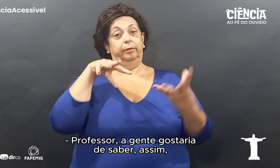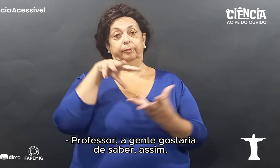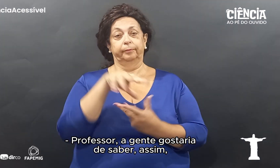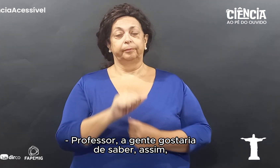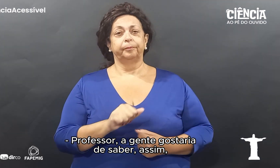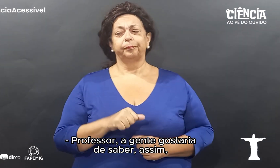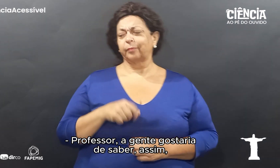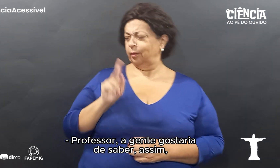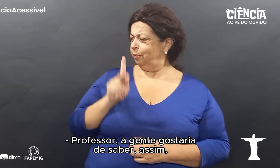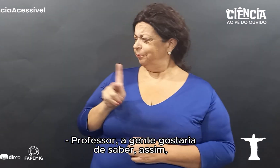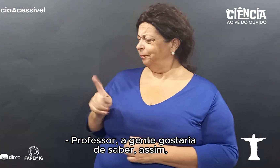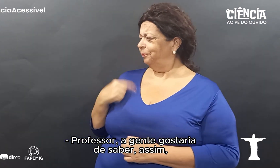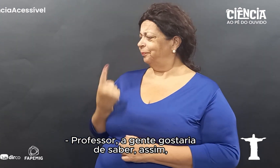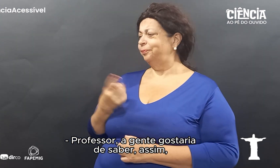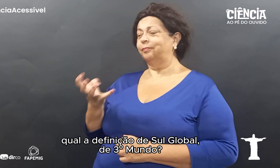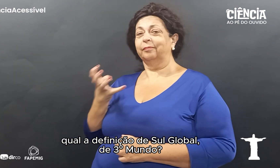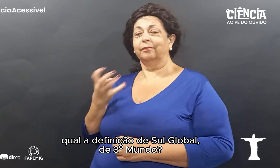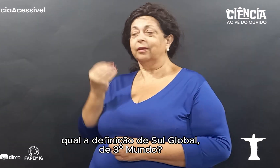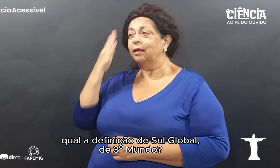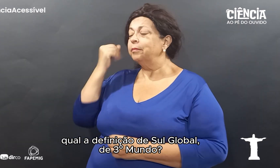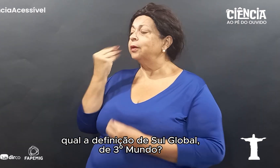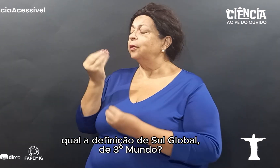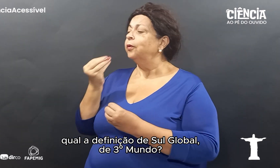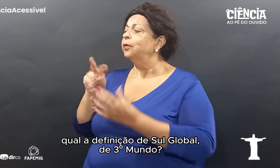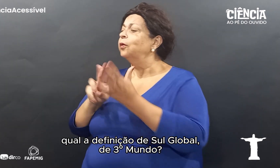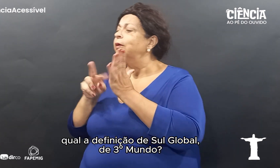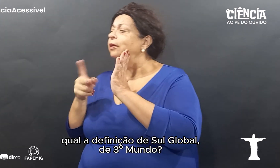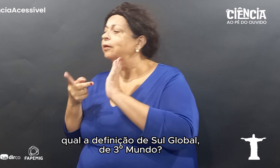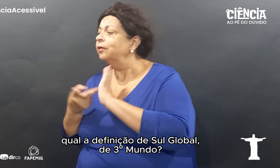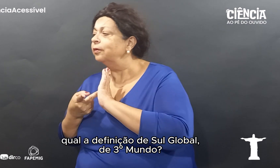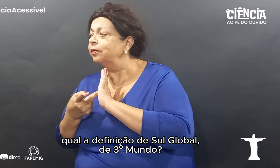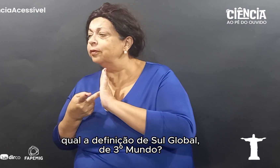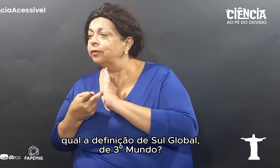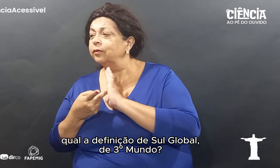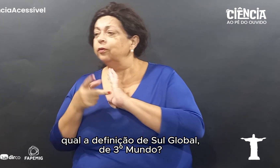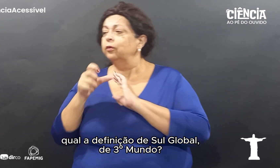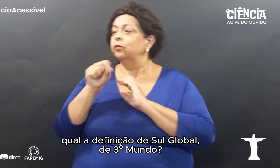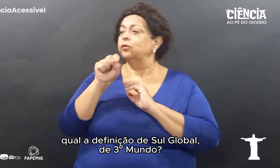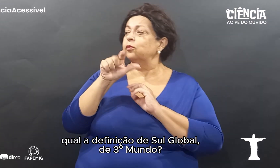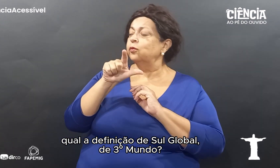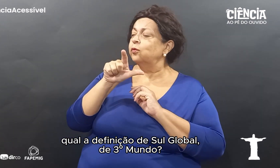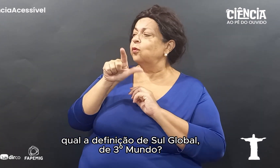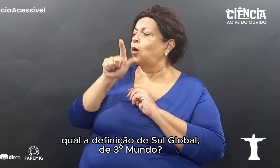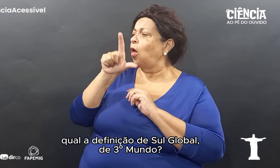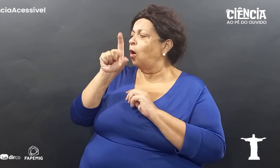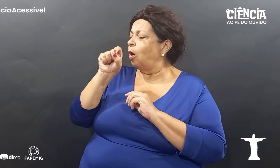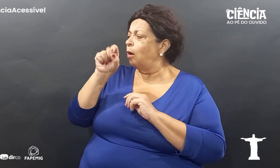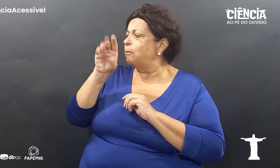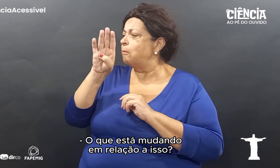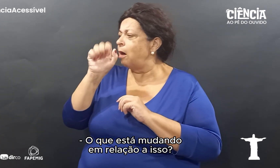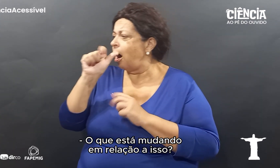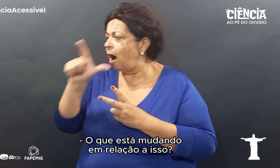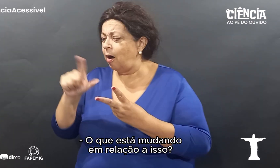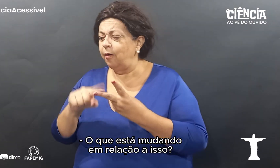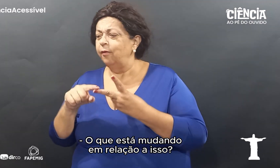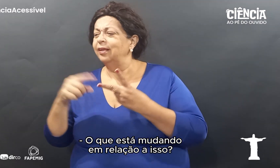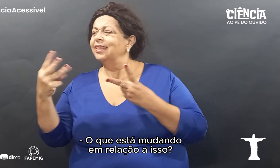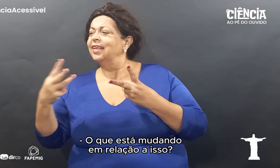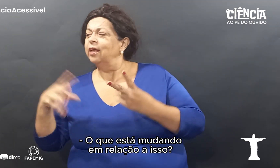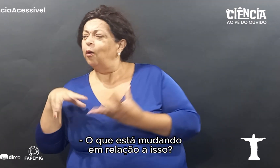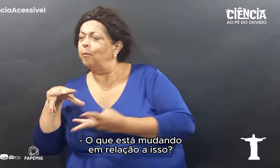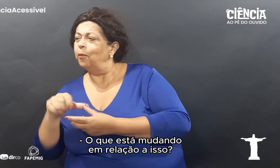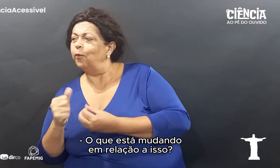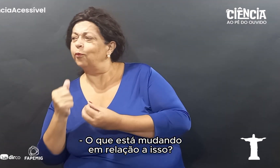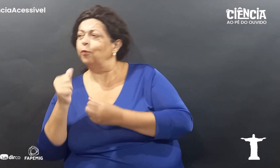a gente gostaria de saber assim, qual é a definição de sul global de terceiro mundo, o que está